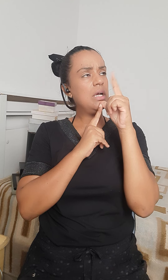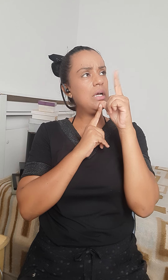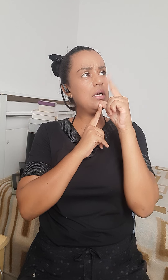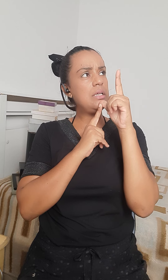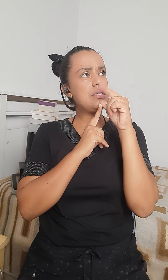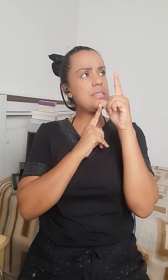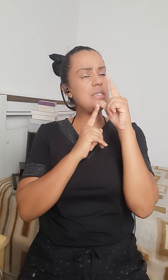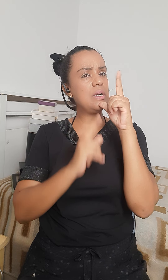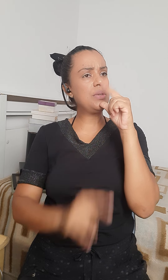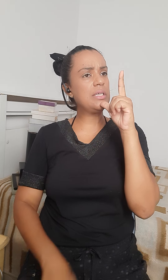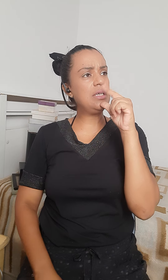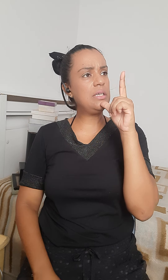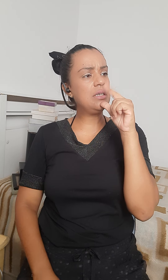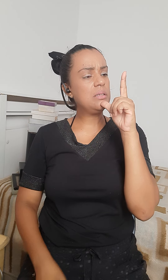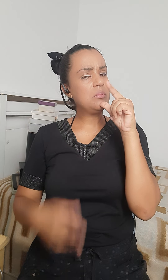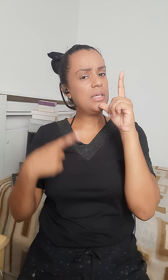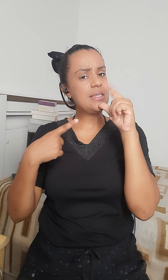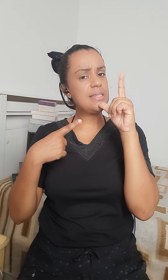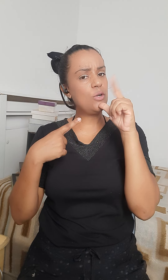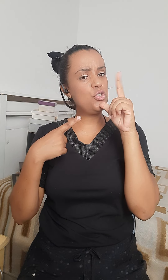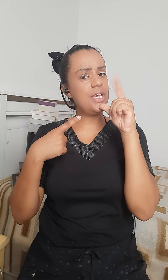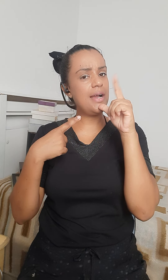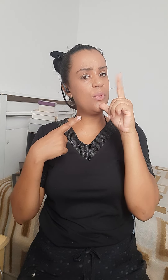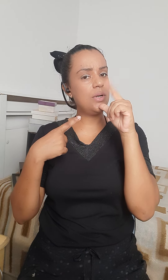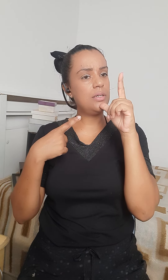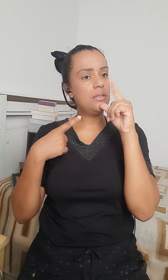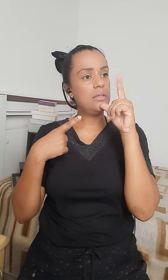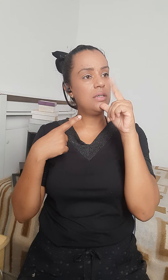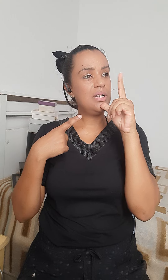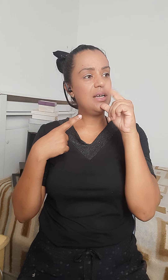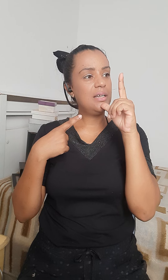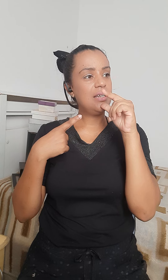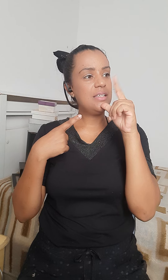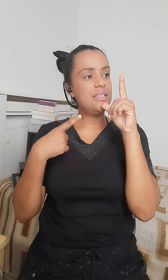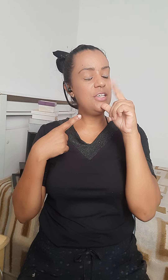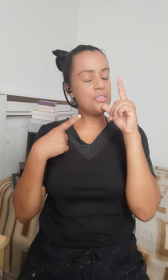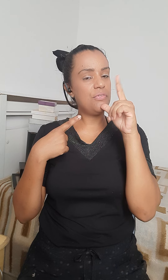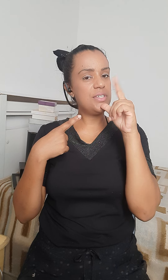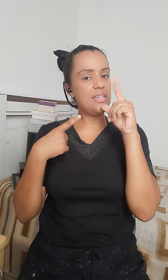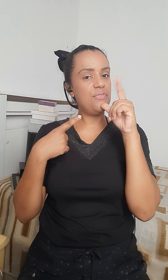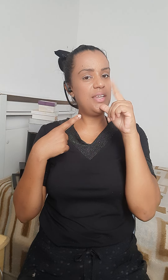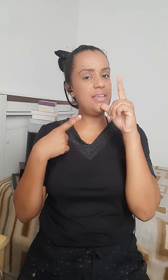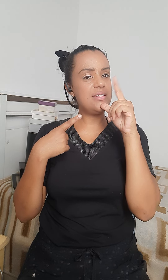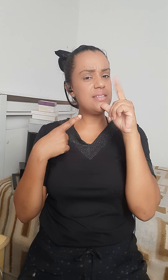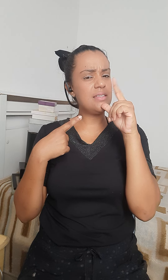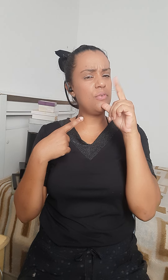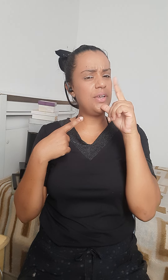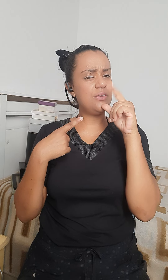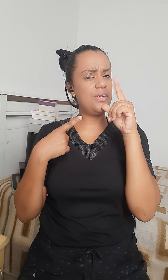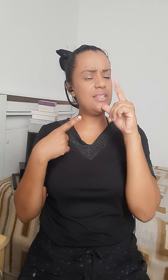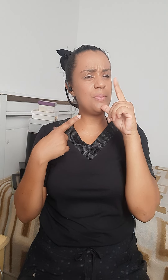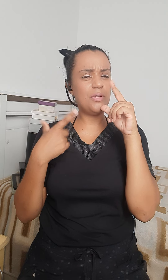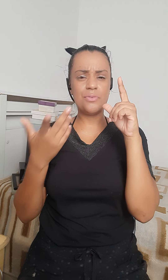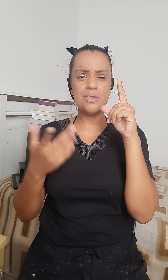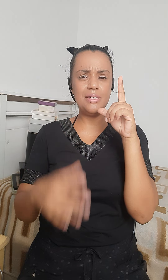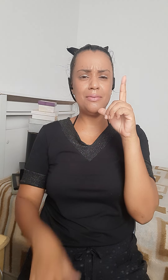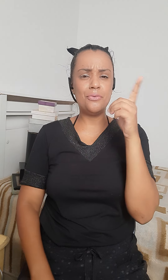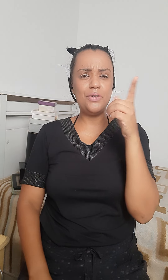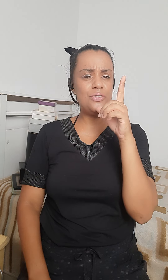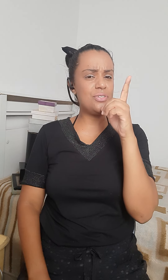Ah, esse sinal aqui é sinal de água. Isso faz referência, esse sinal faz referência para você, ouvinte, que